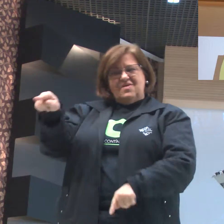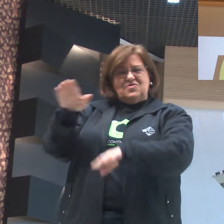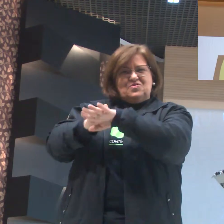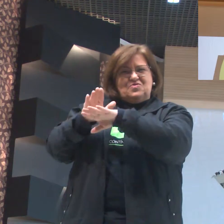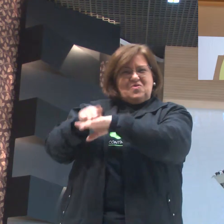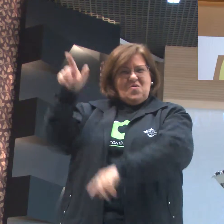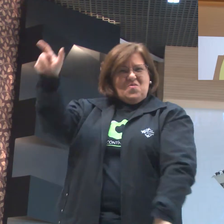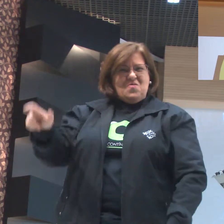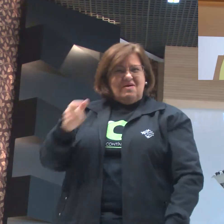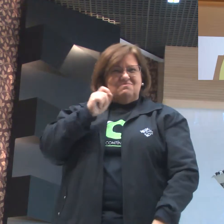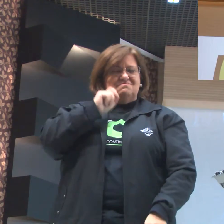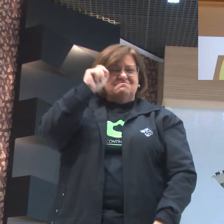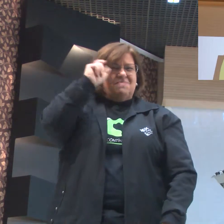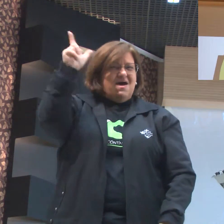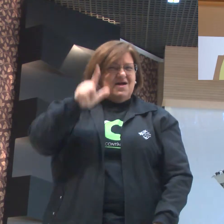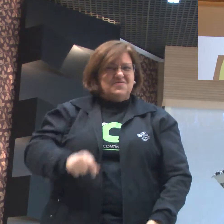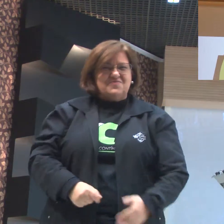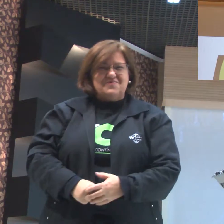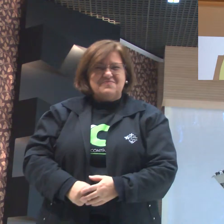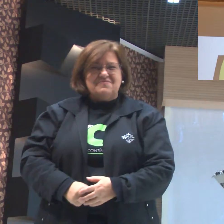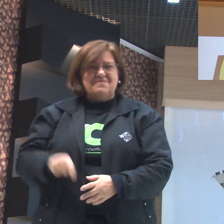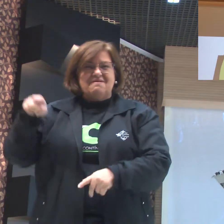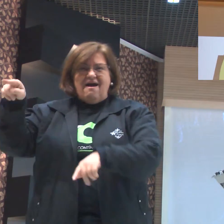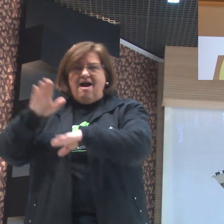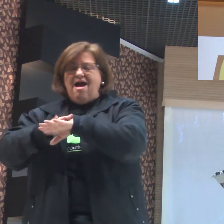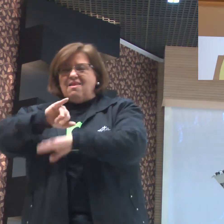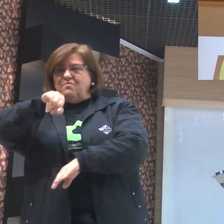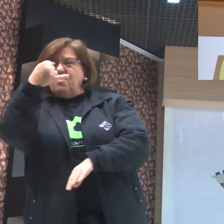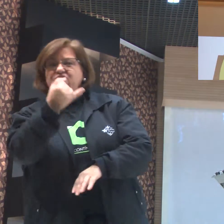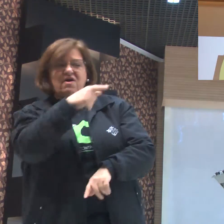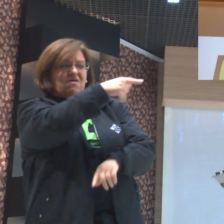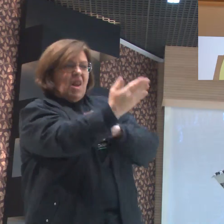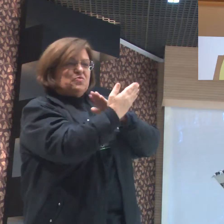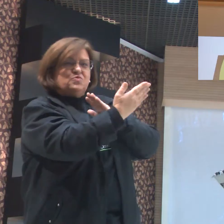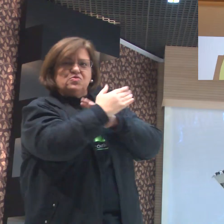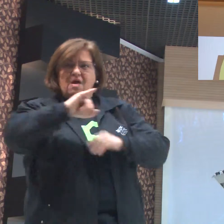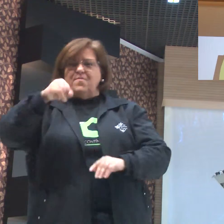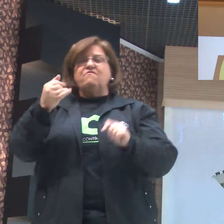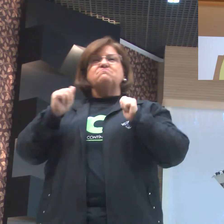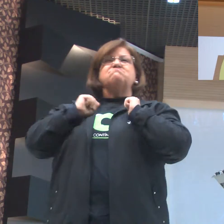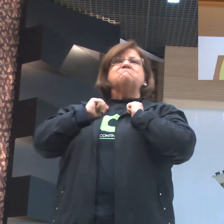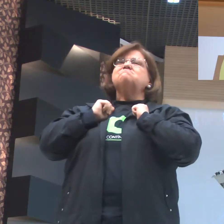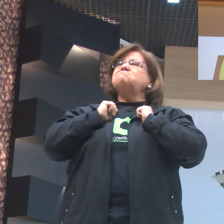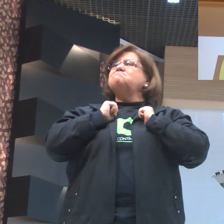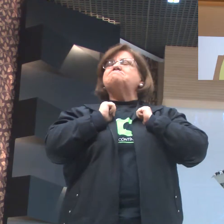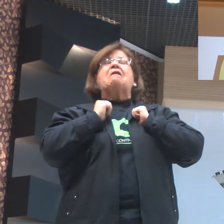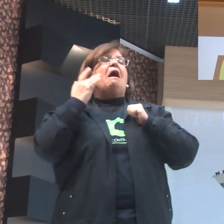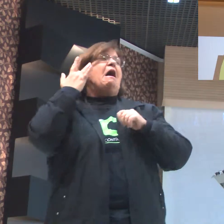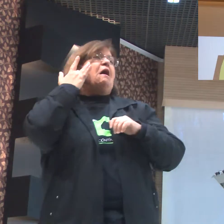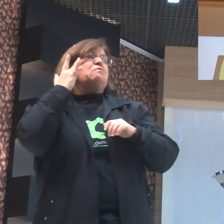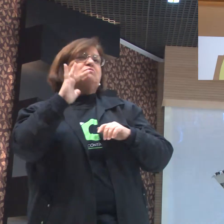de explorá-las. O apóstolo Paulo escreveu aos Tessalonicenses o seguinte, ele